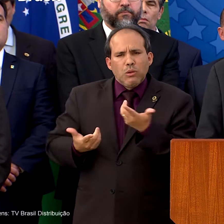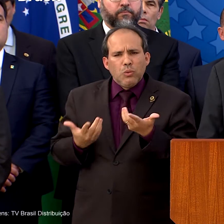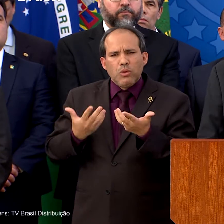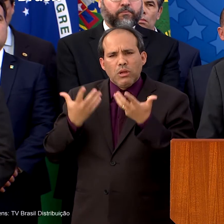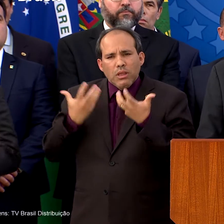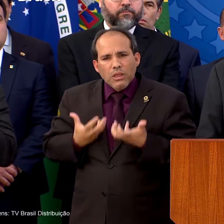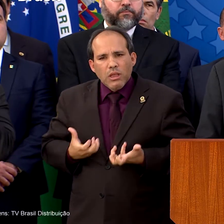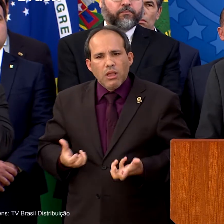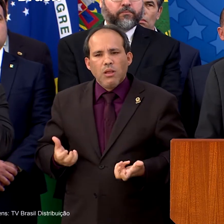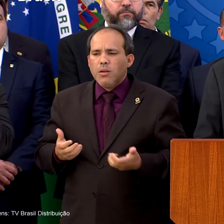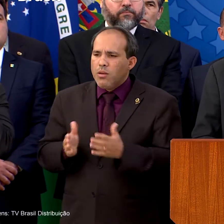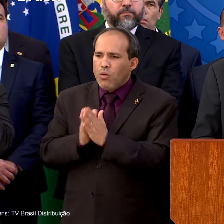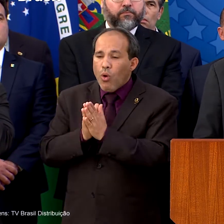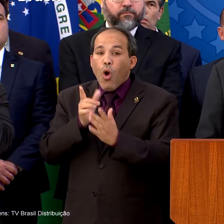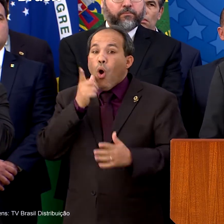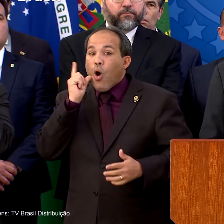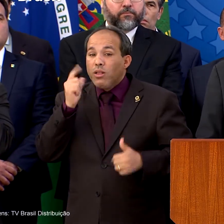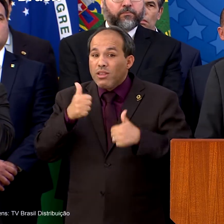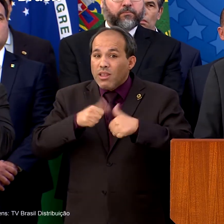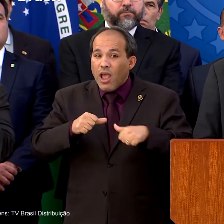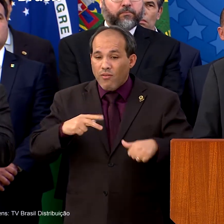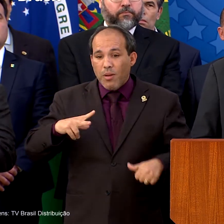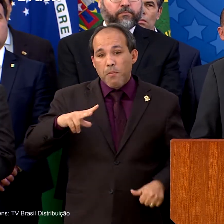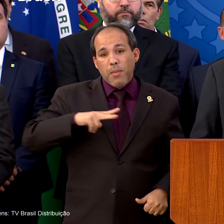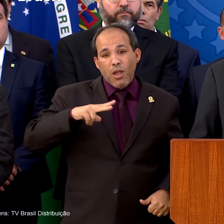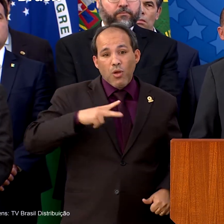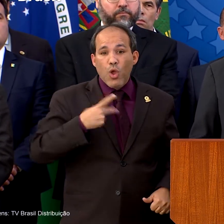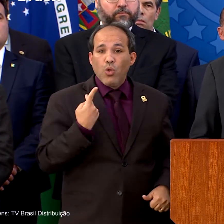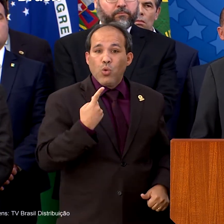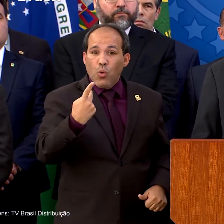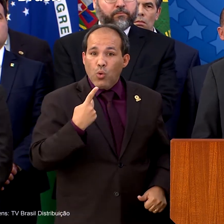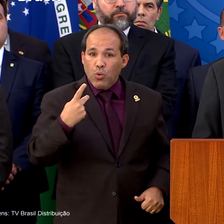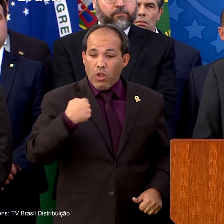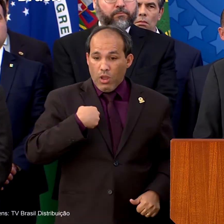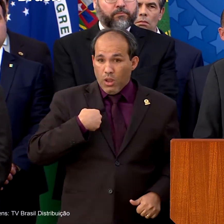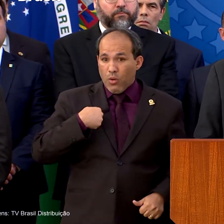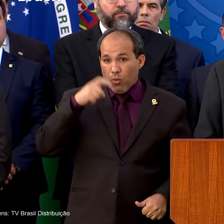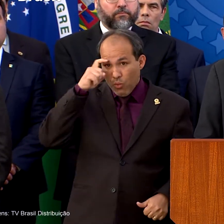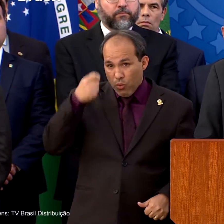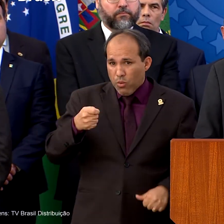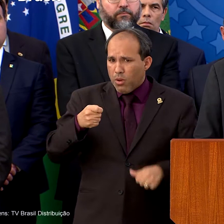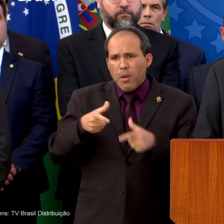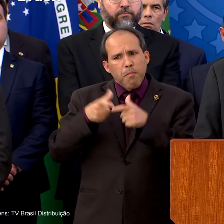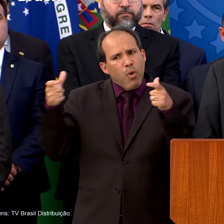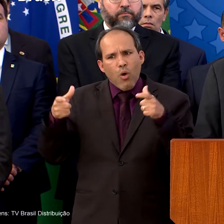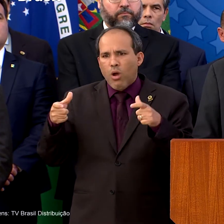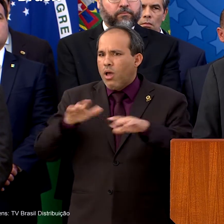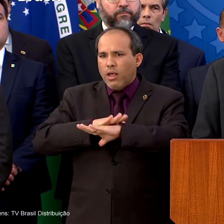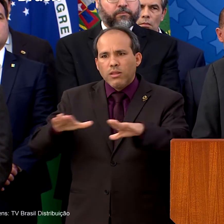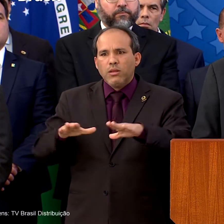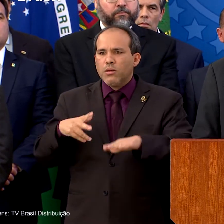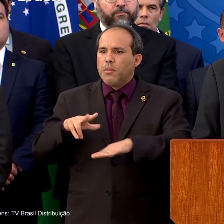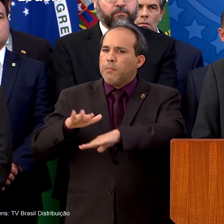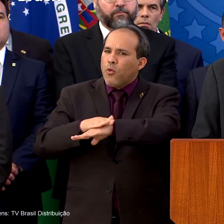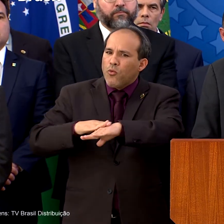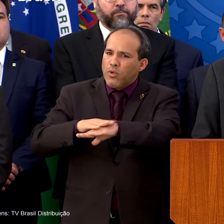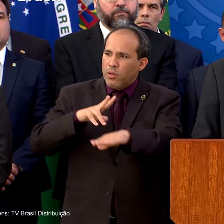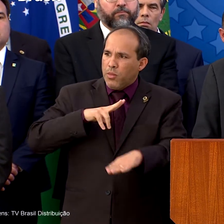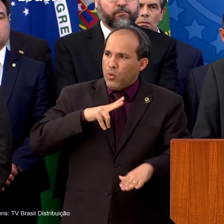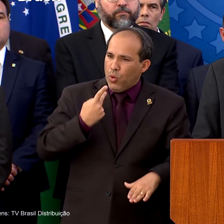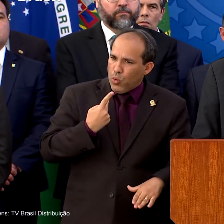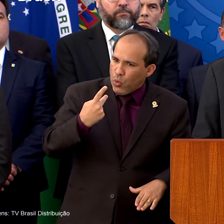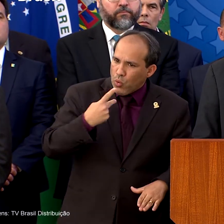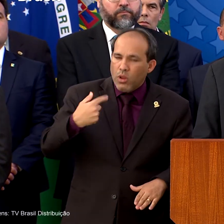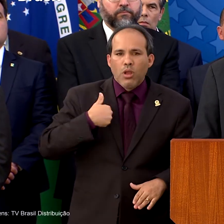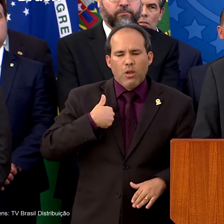conversei com o senhor sérgio moro só eu e ele como na maioria das vezes nossas conversas e onde nós